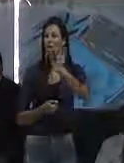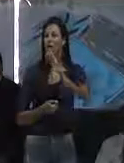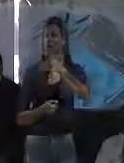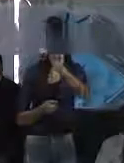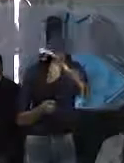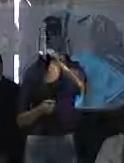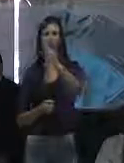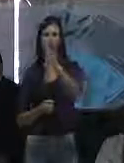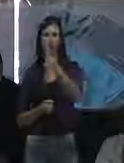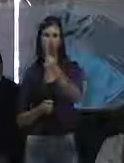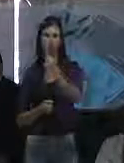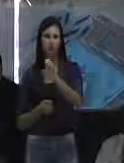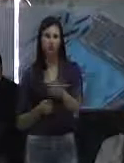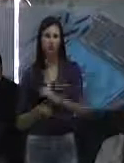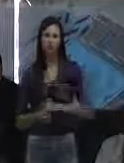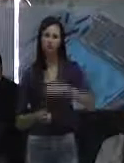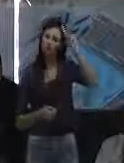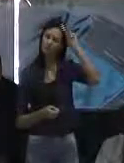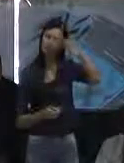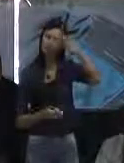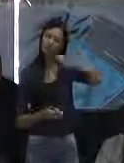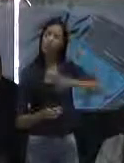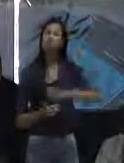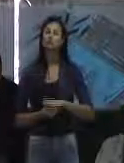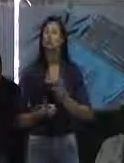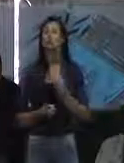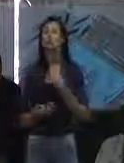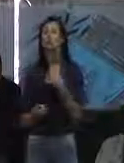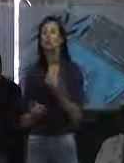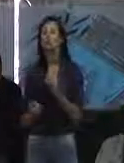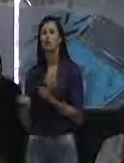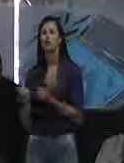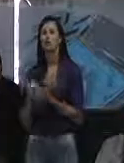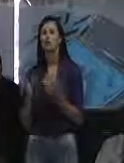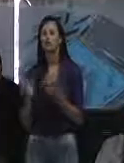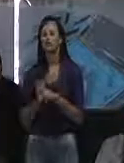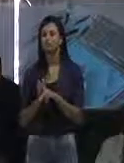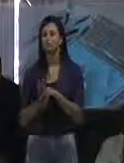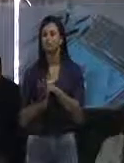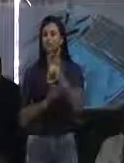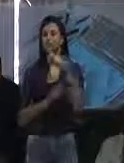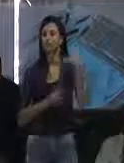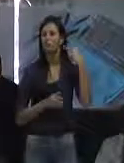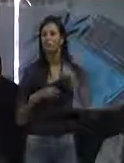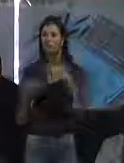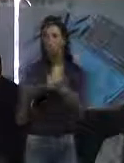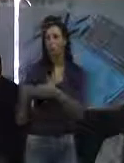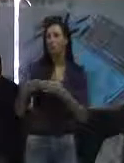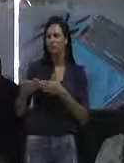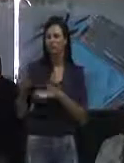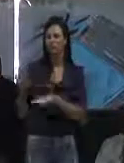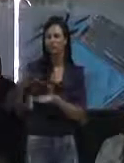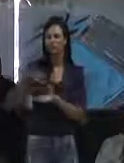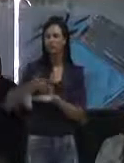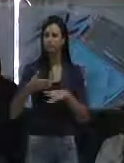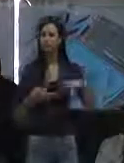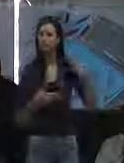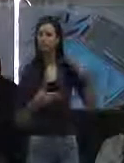época. Lembro muito bem, eu suplente de vereador, eu fui convidado a assumir a Câmara naquele